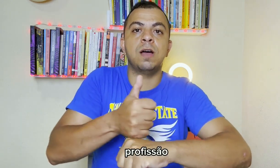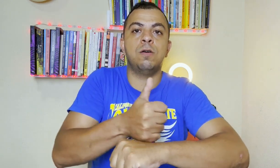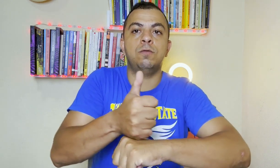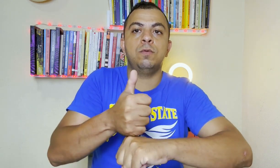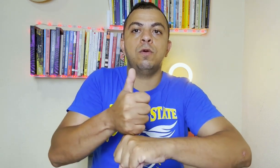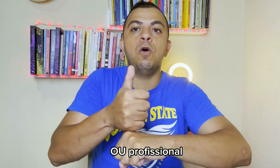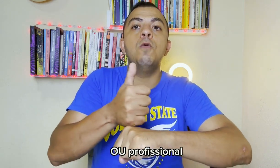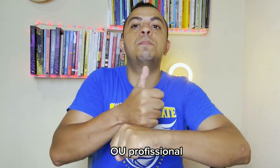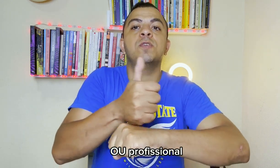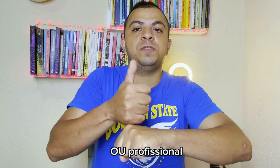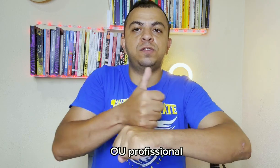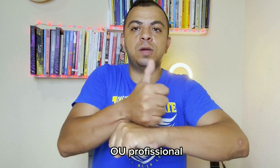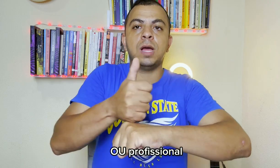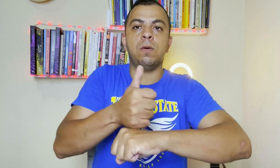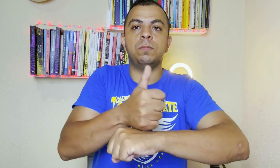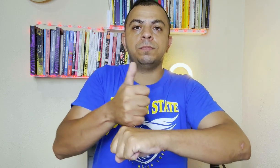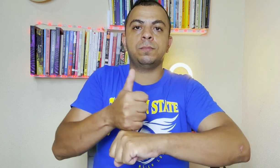profissão ou profissional.